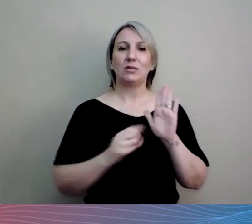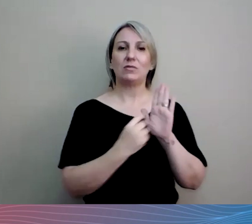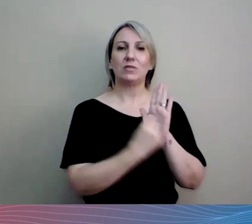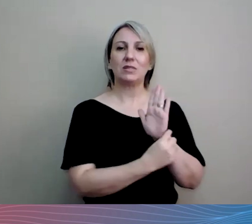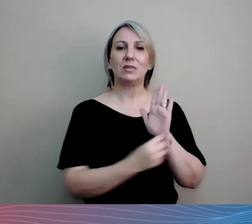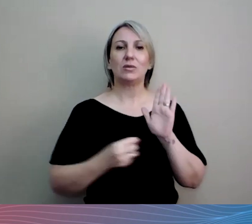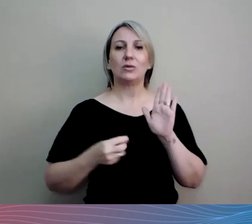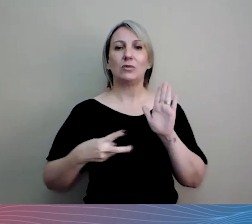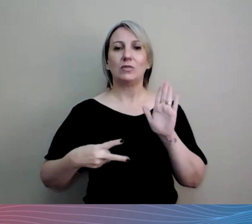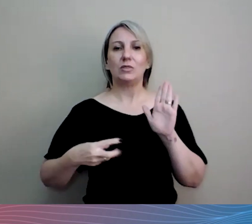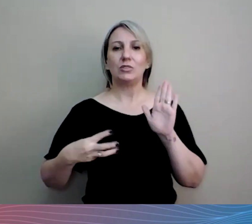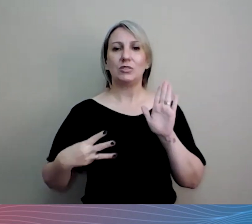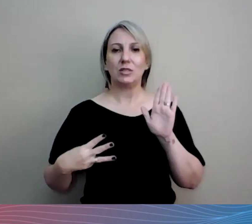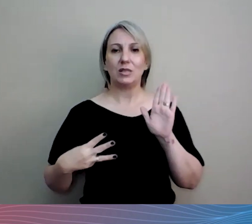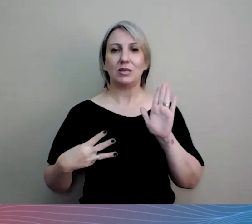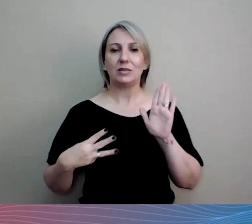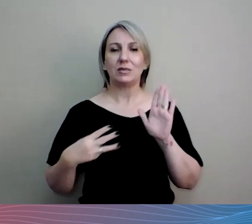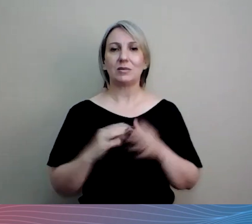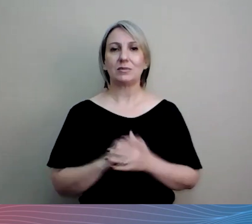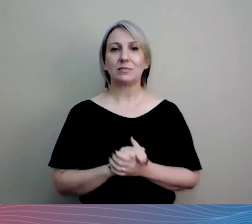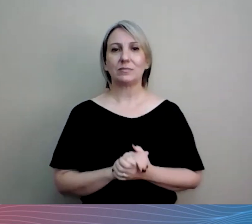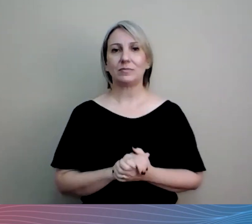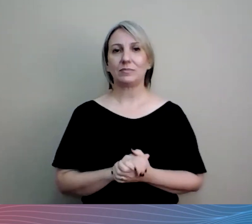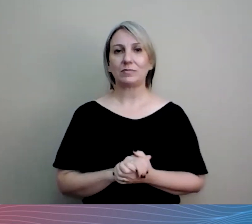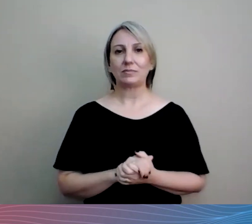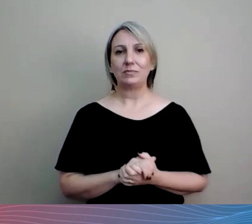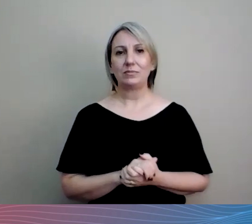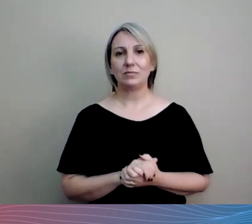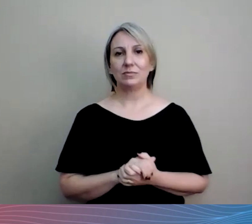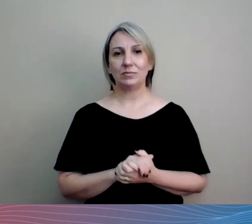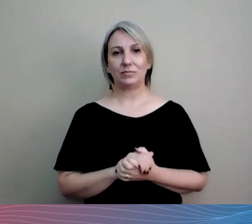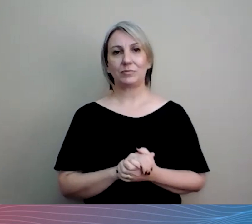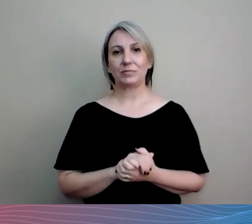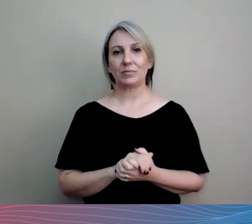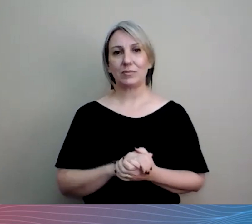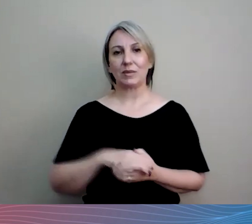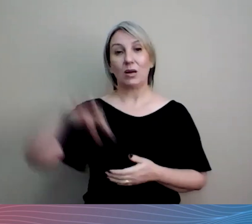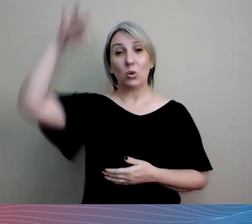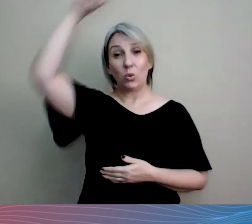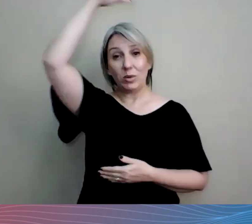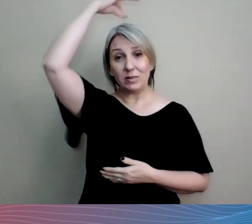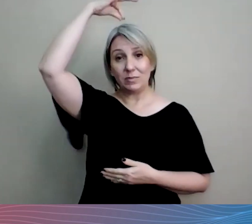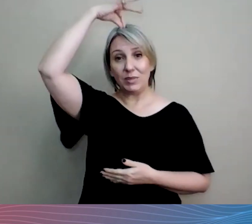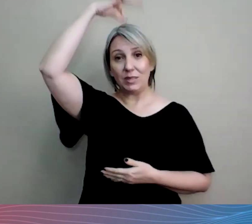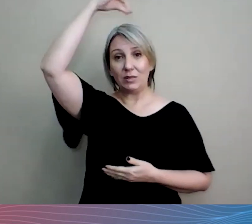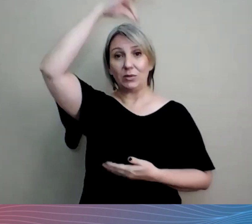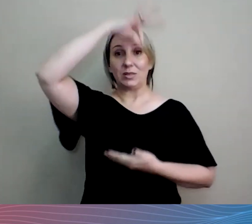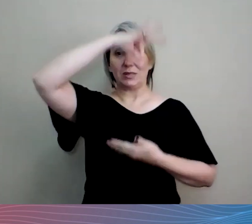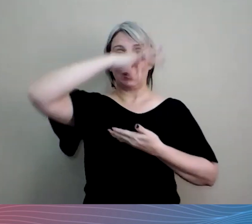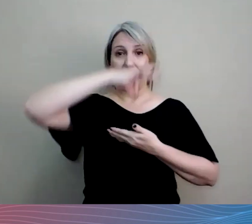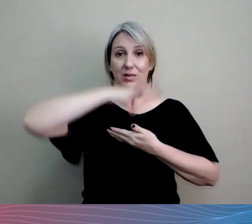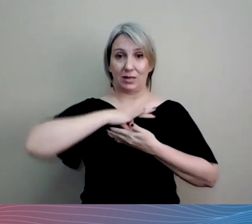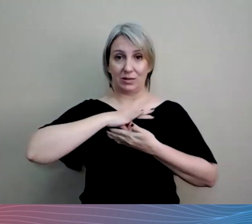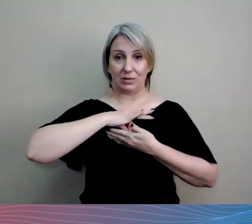E aqui ele está em todos, refere-se ao Espírito que está em nós. João